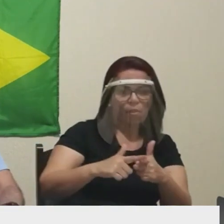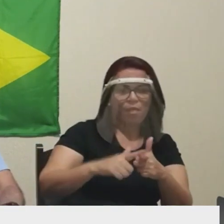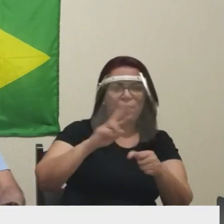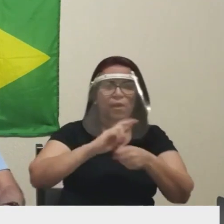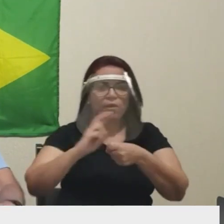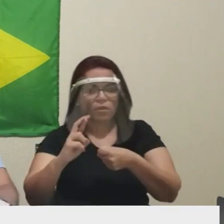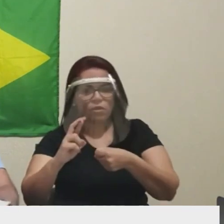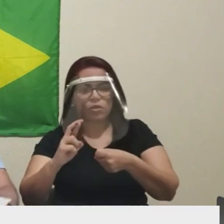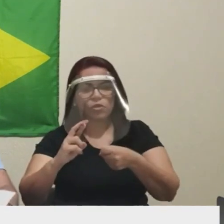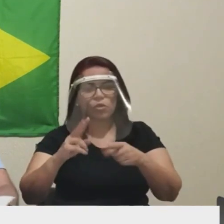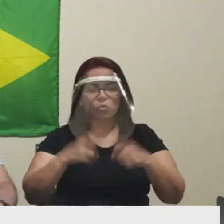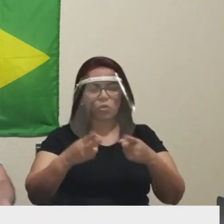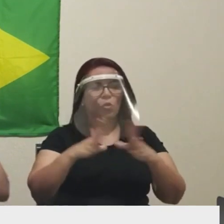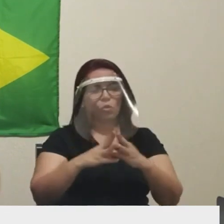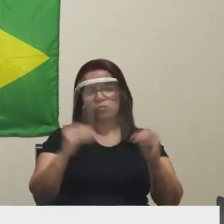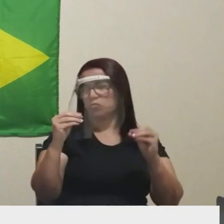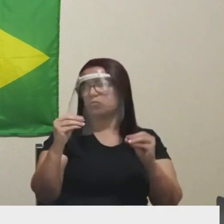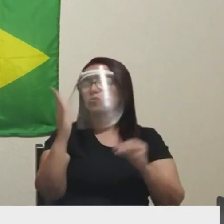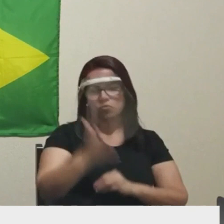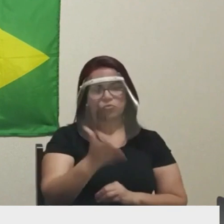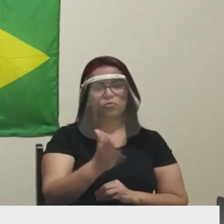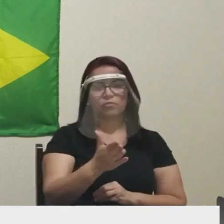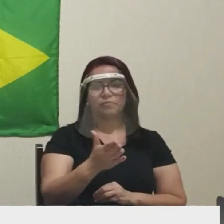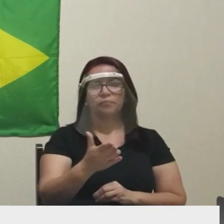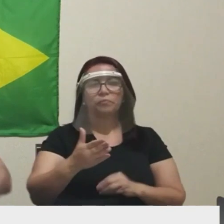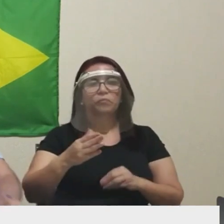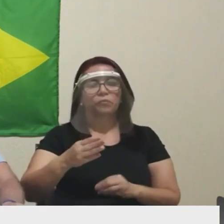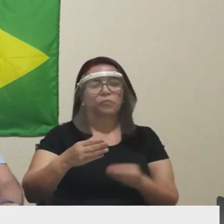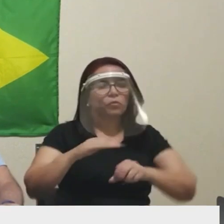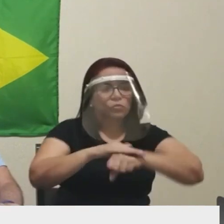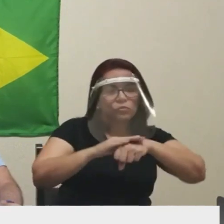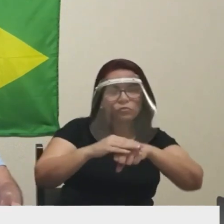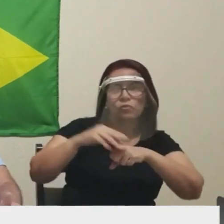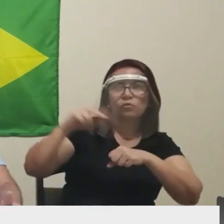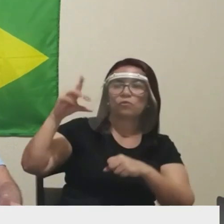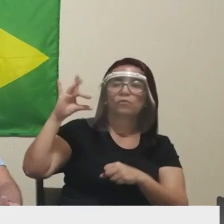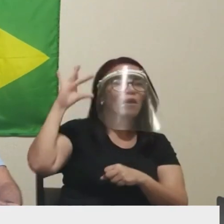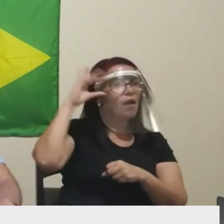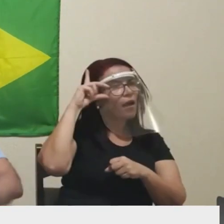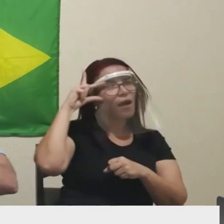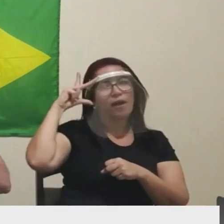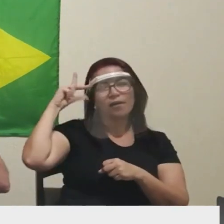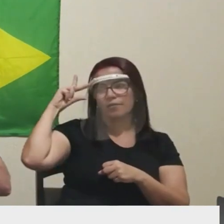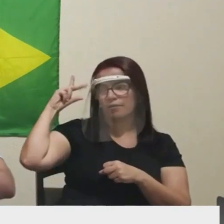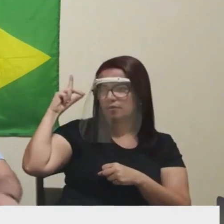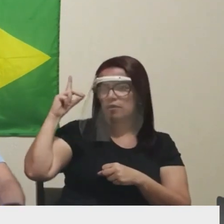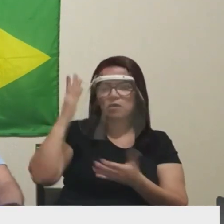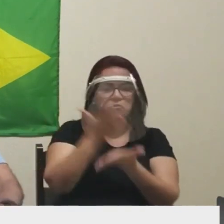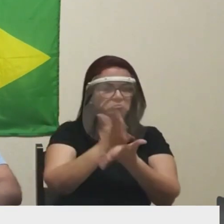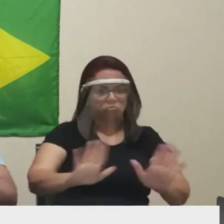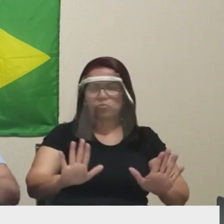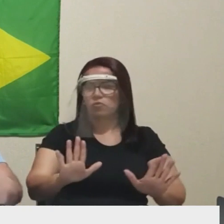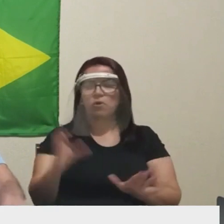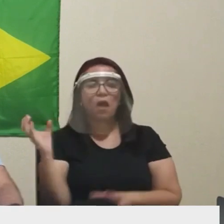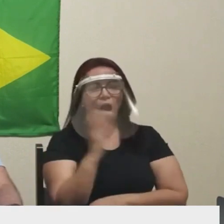o que acontecia. Conversei com o André, conversamos com o Ágil, que é o diretor-geral da PRF.